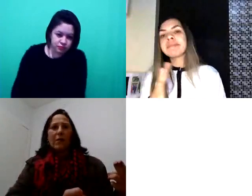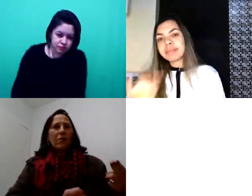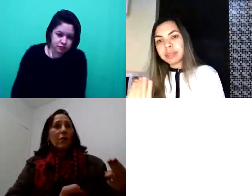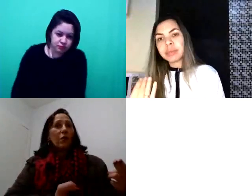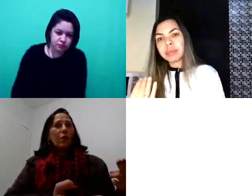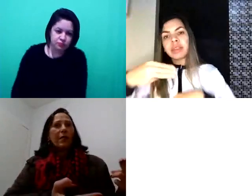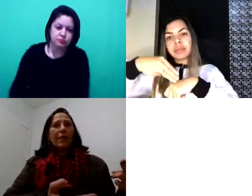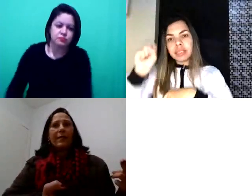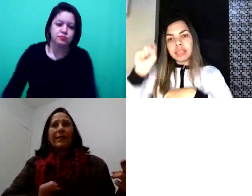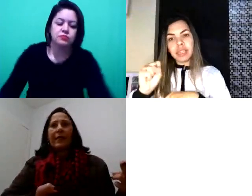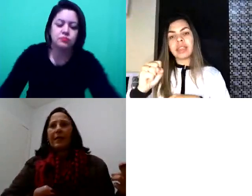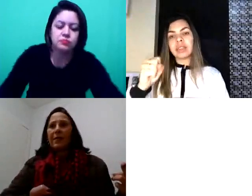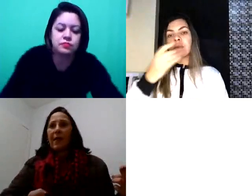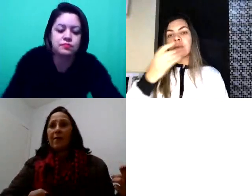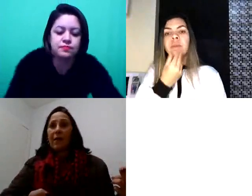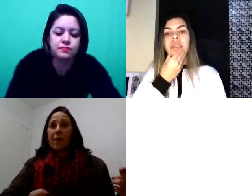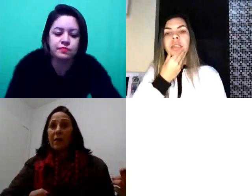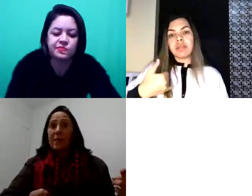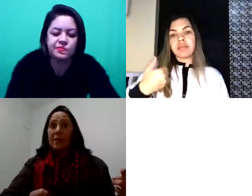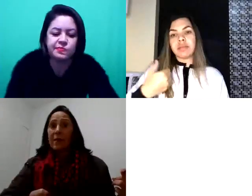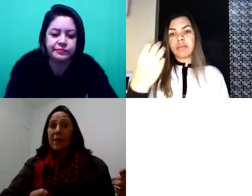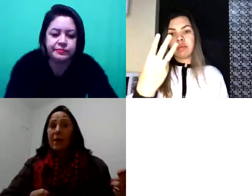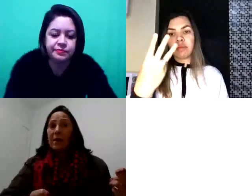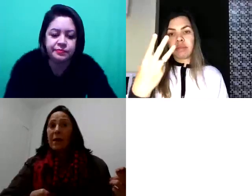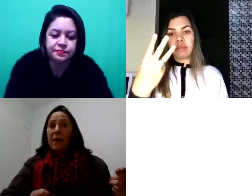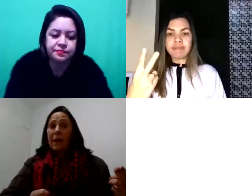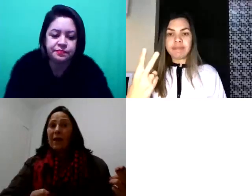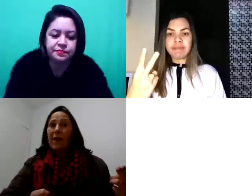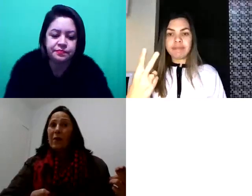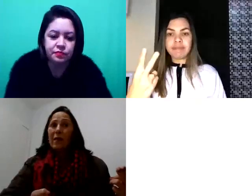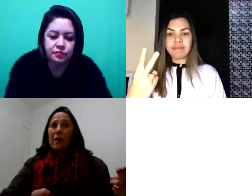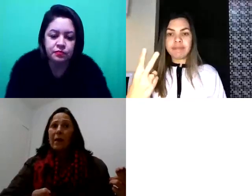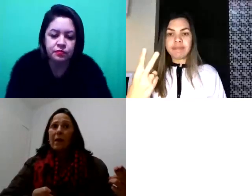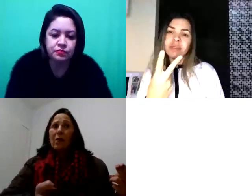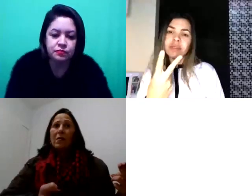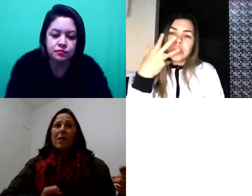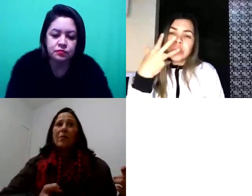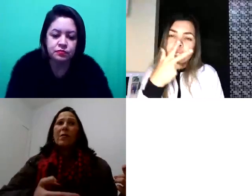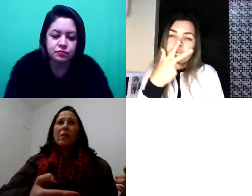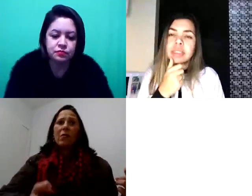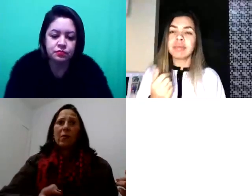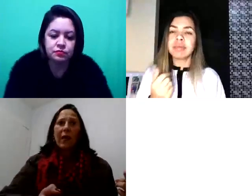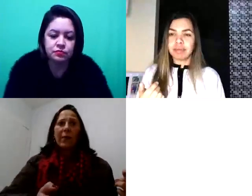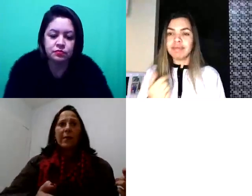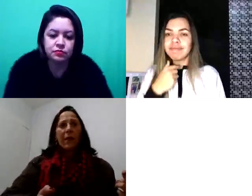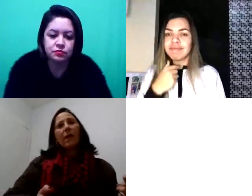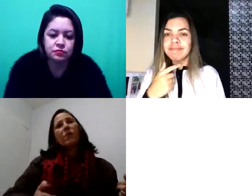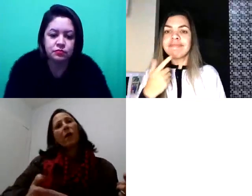32 anos, deixou duas crianças lindas, maravilhosas, né? Então, assim. Nós temos que nos cuidar, mas também temos